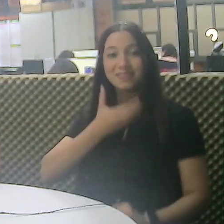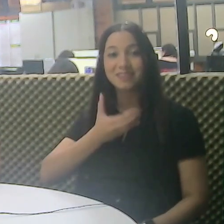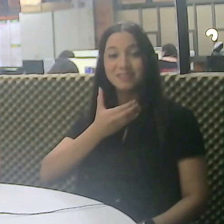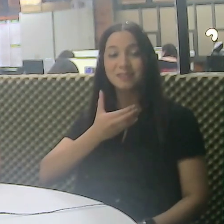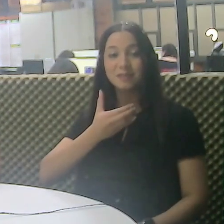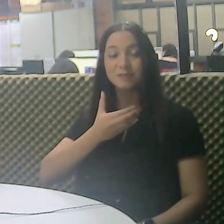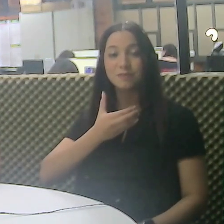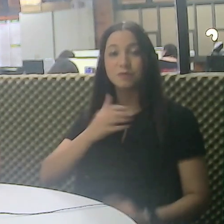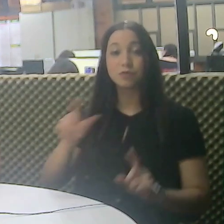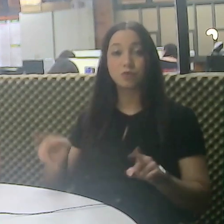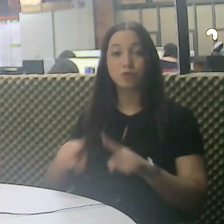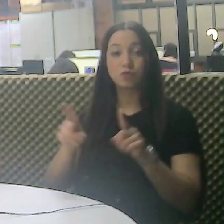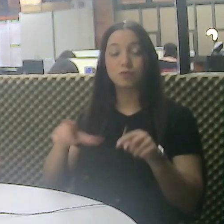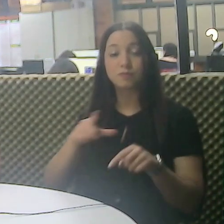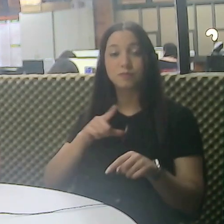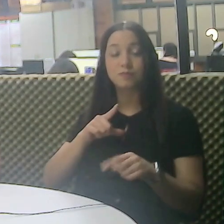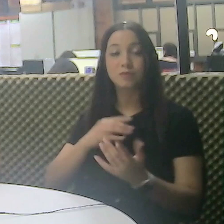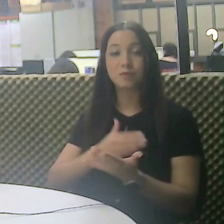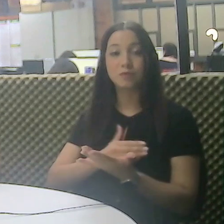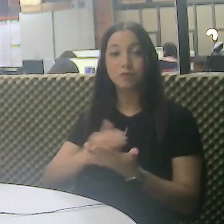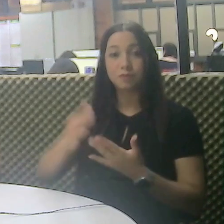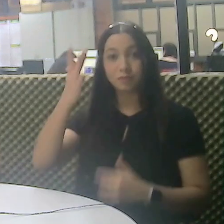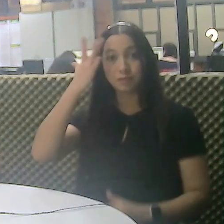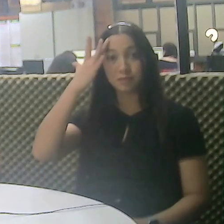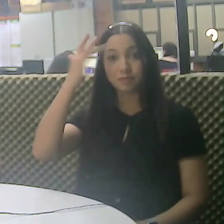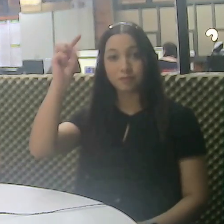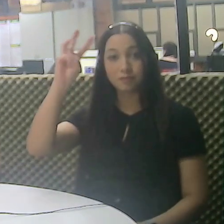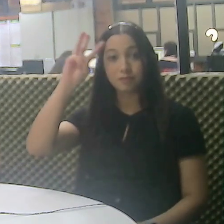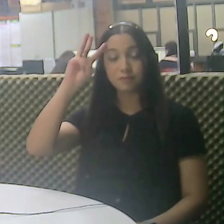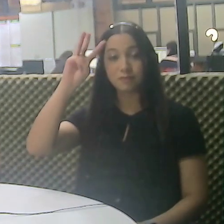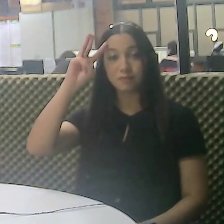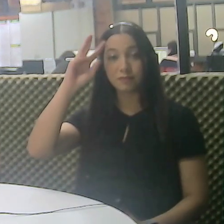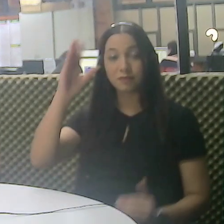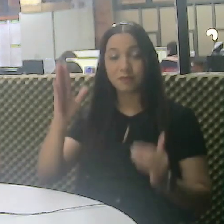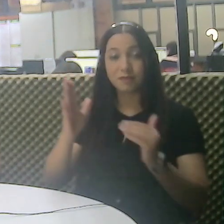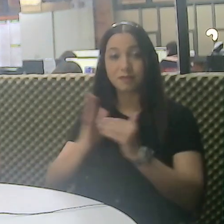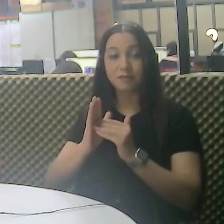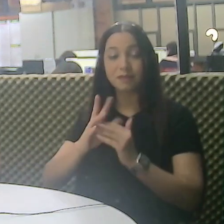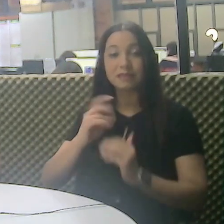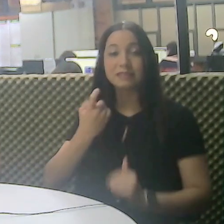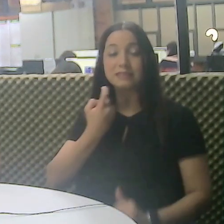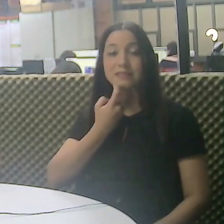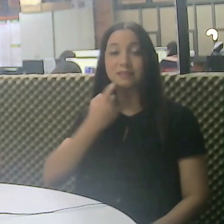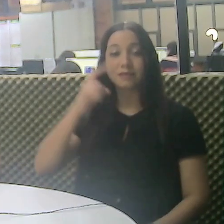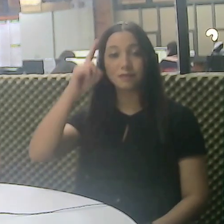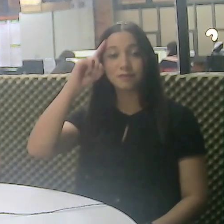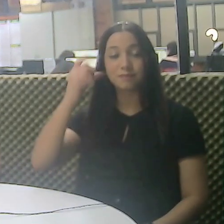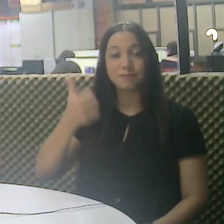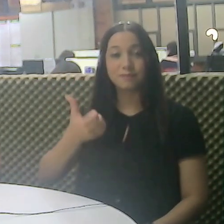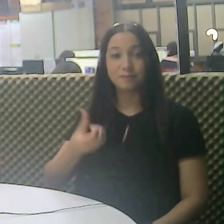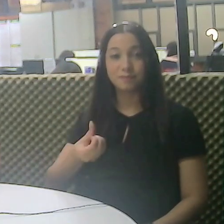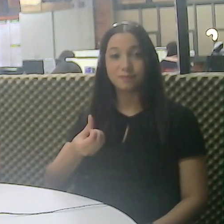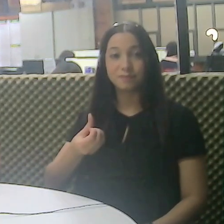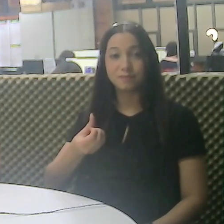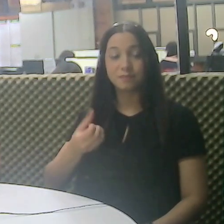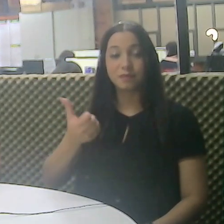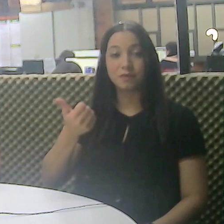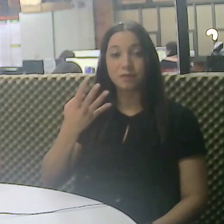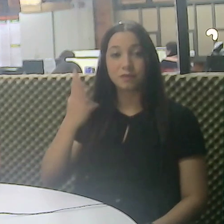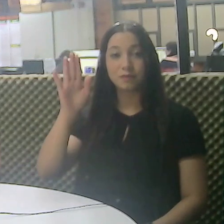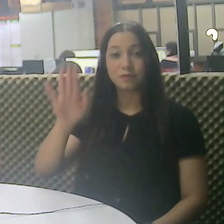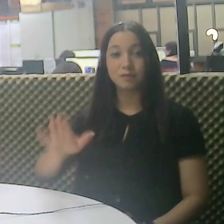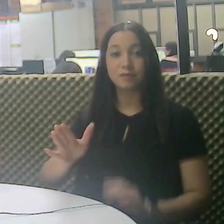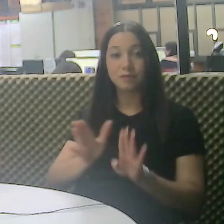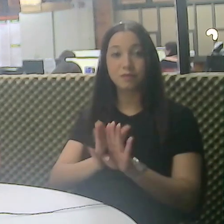por exemplo, os atendimentos ocorrem a partir de amanhã, terça-feira, e seguem até a próxima sexta, dia 16, das 2 da tarde